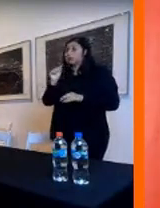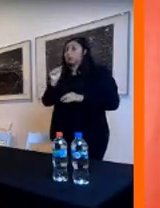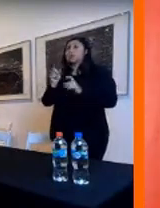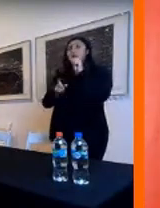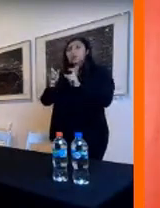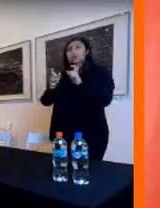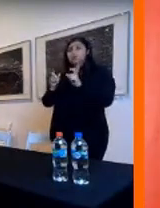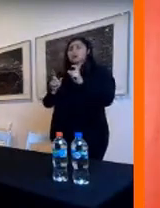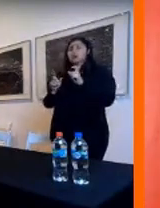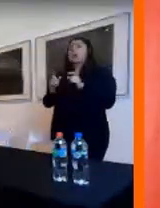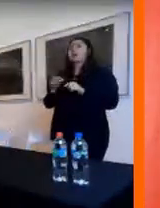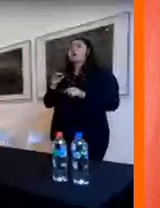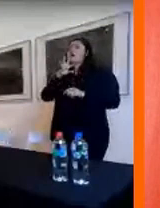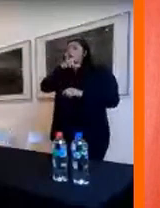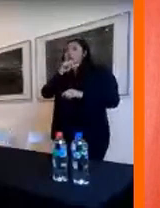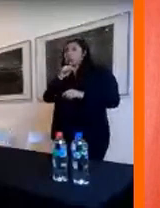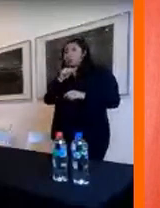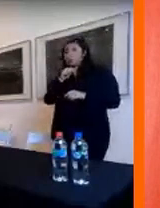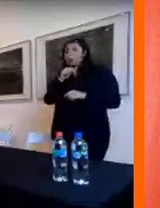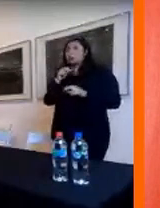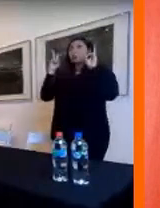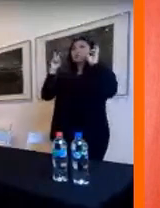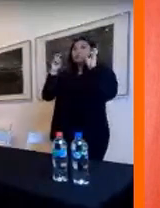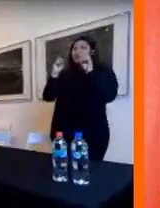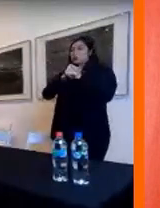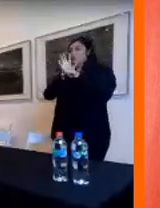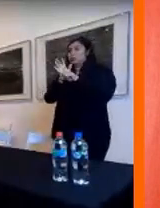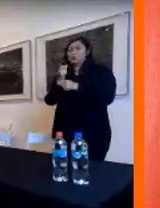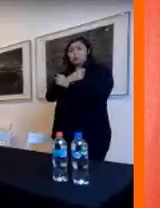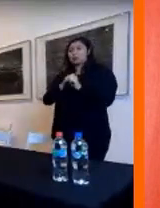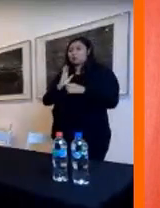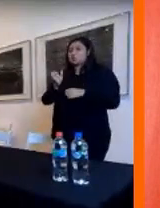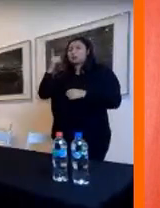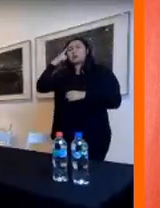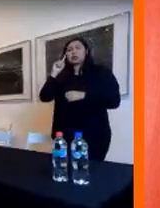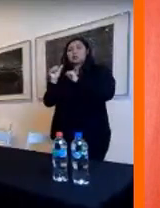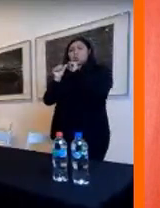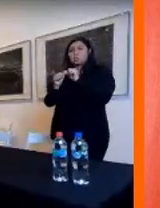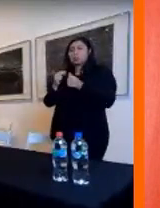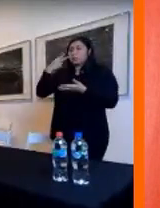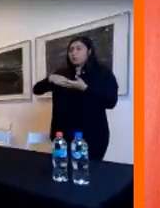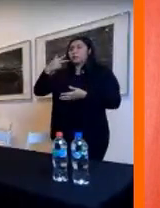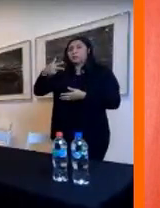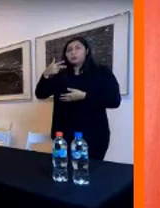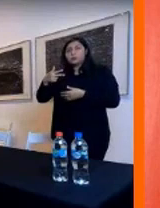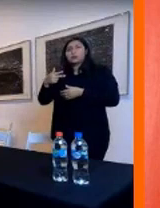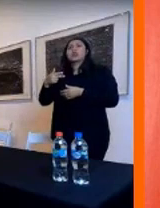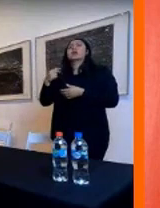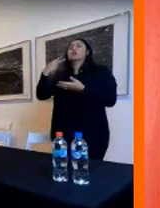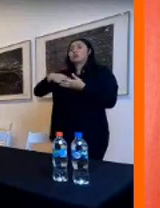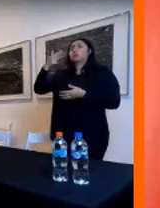el tema de la pandemia no hemos podido seguir, pero durante el 2018-2019 tuvimos este